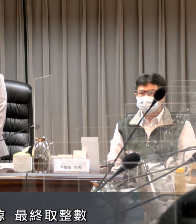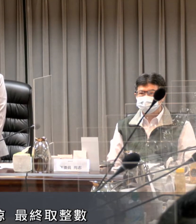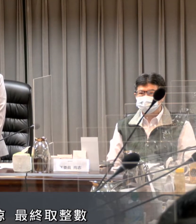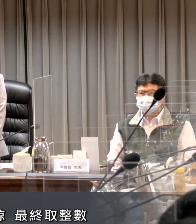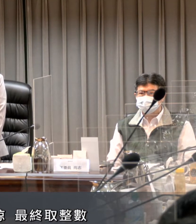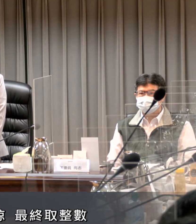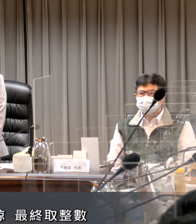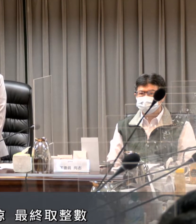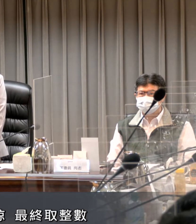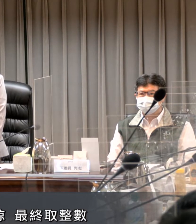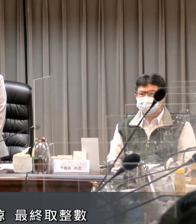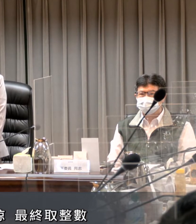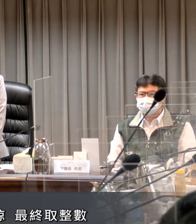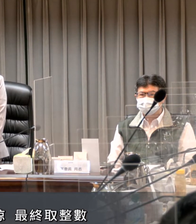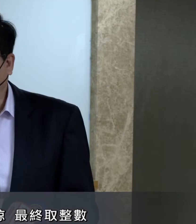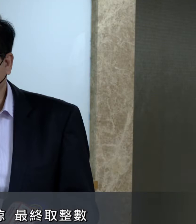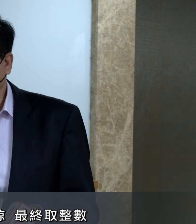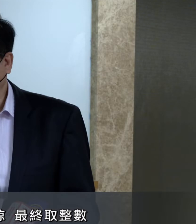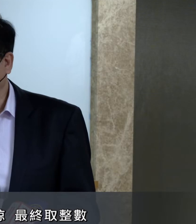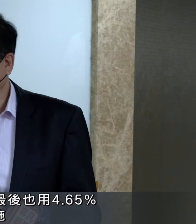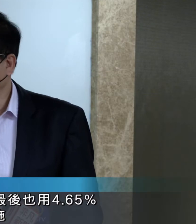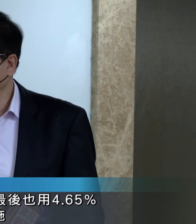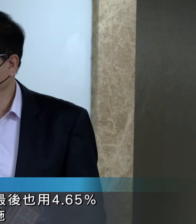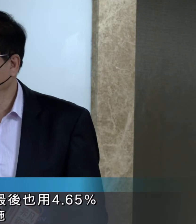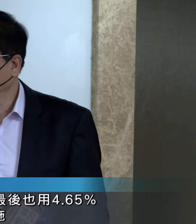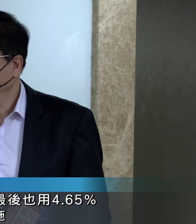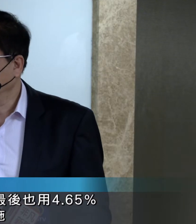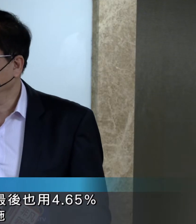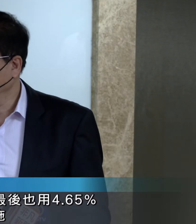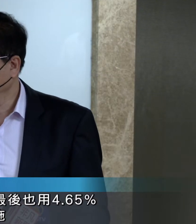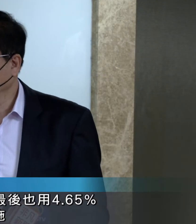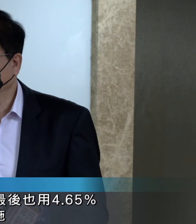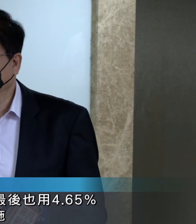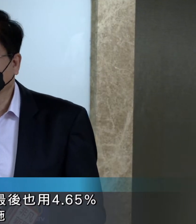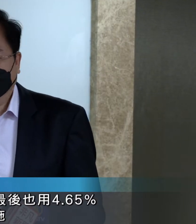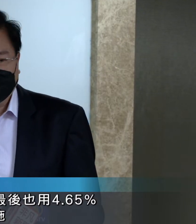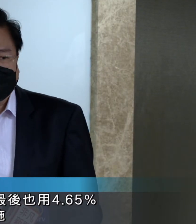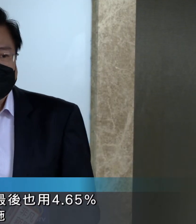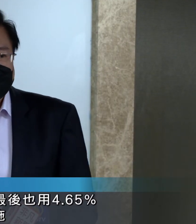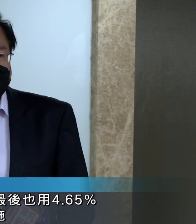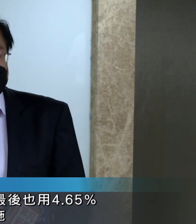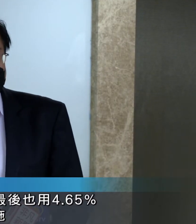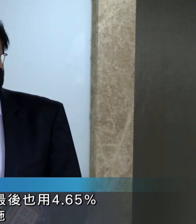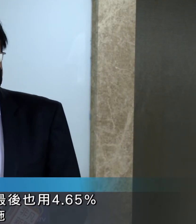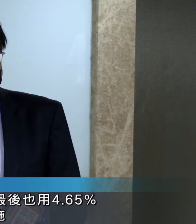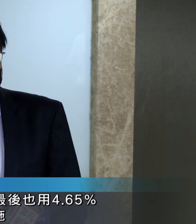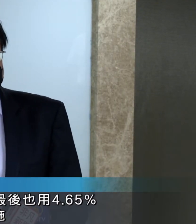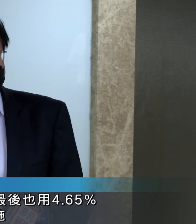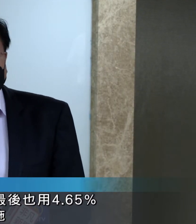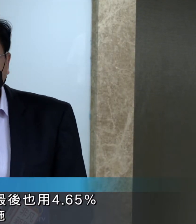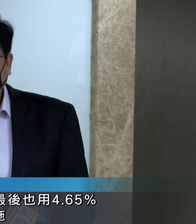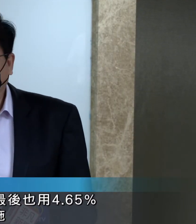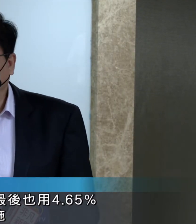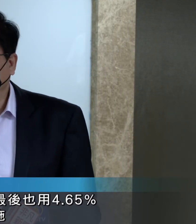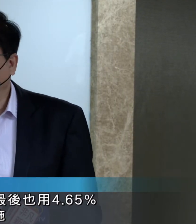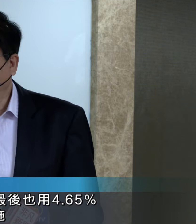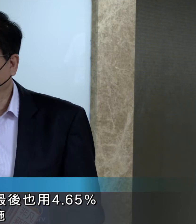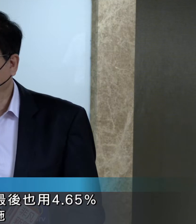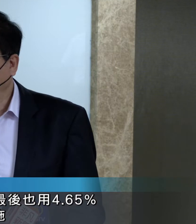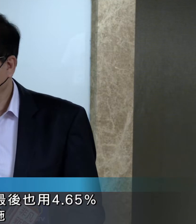谅，最终取整数。 设定大概3%以下，最后也用4.65%。政府将来的配套